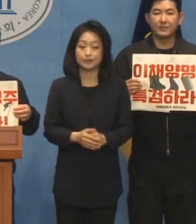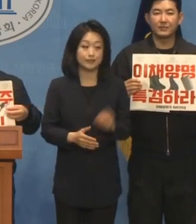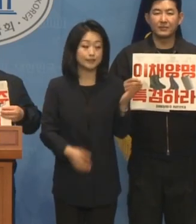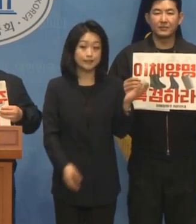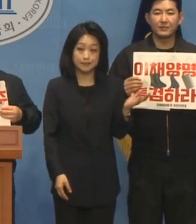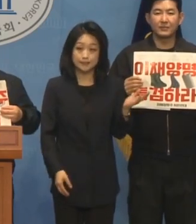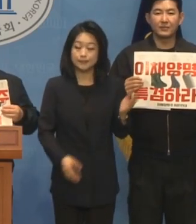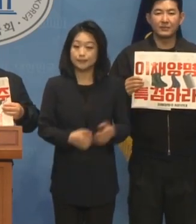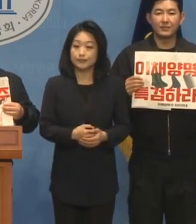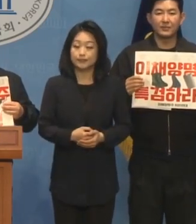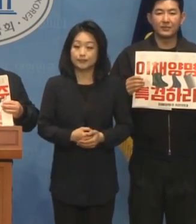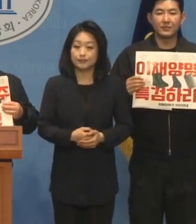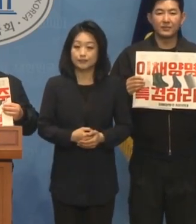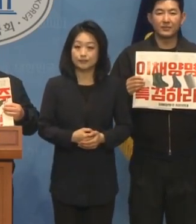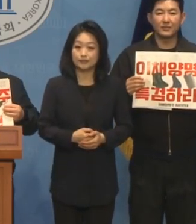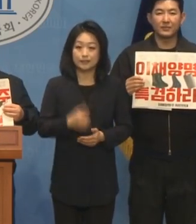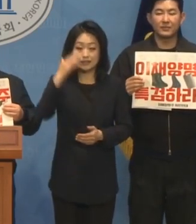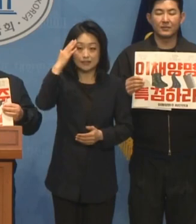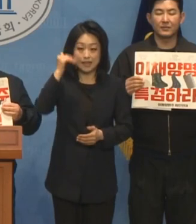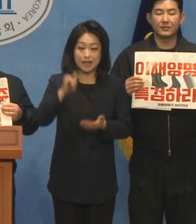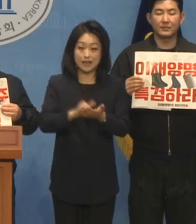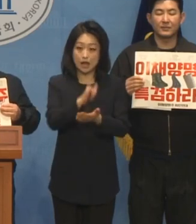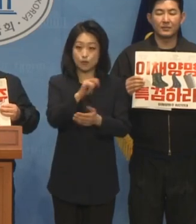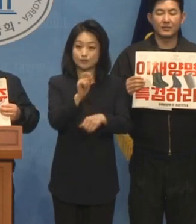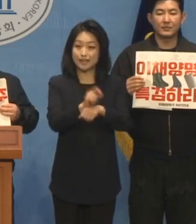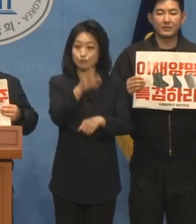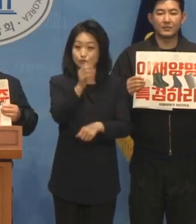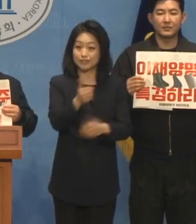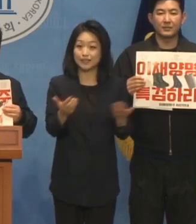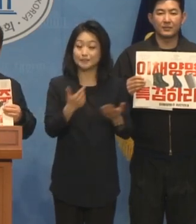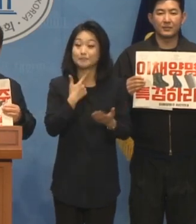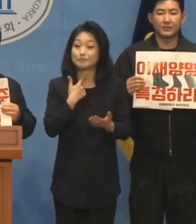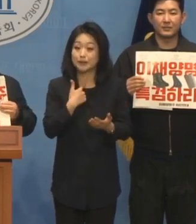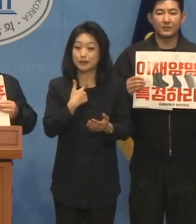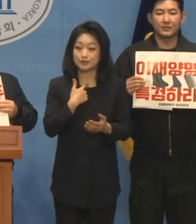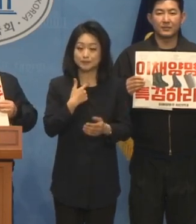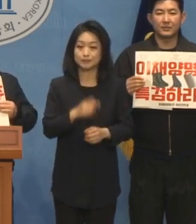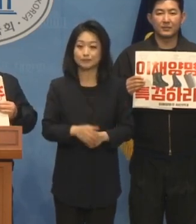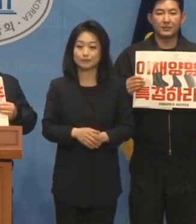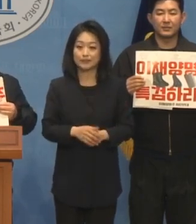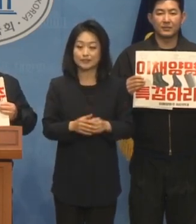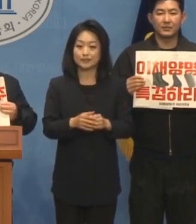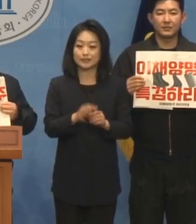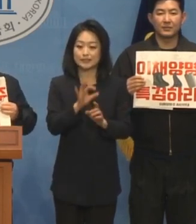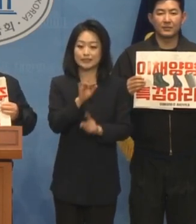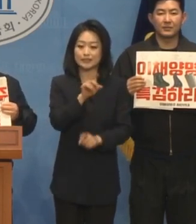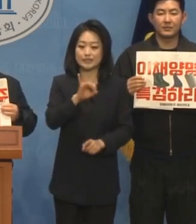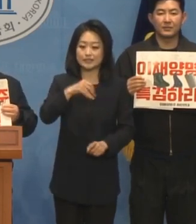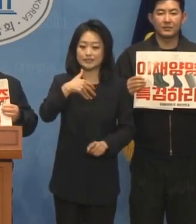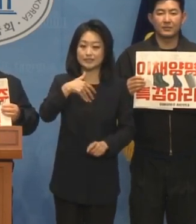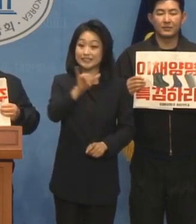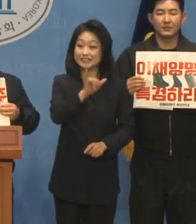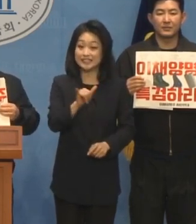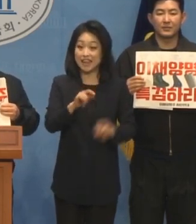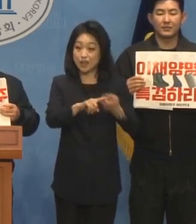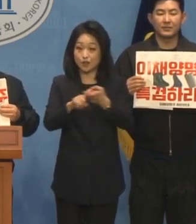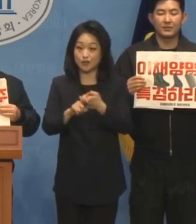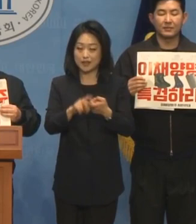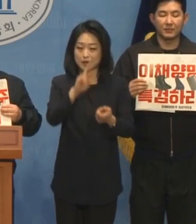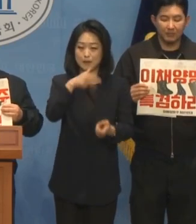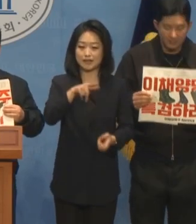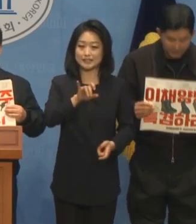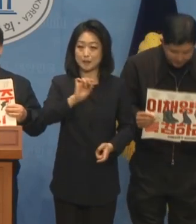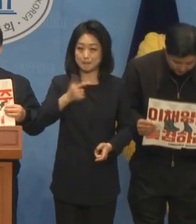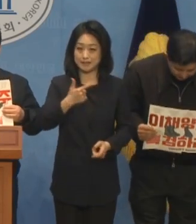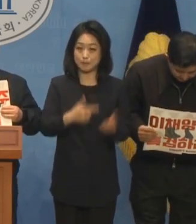맨왼쪽에 전 대한항공 사무장 출신 어 이체 양명주 시민연대 참여하고 있는 을들의 연대 박창진 대표님